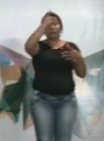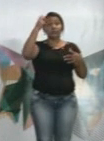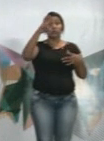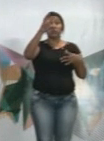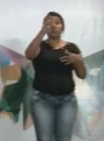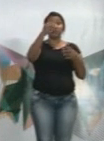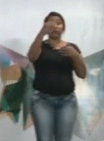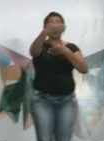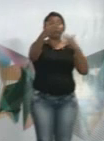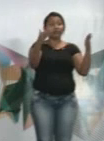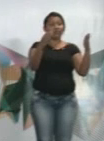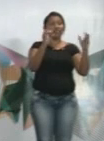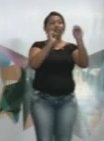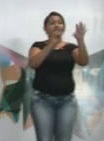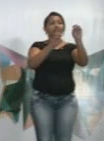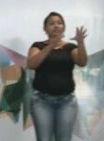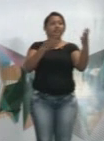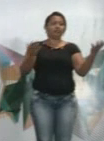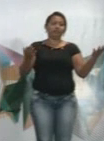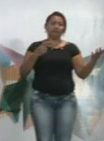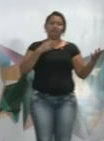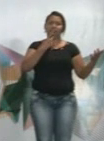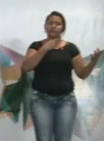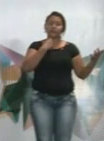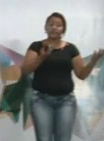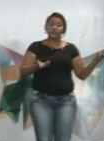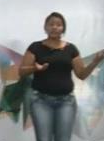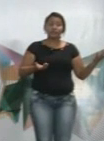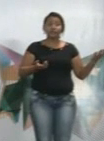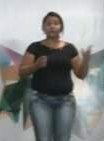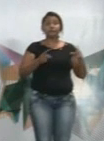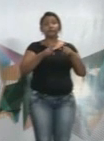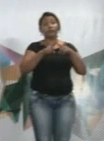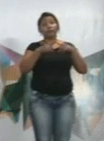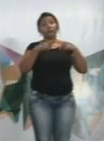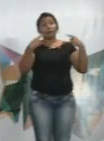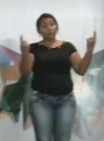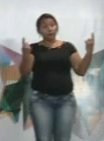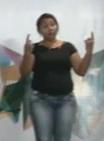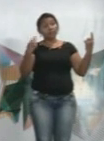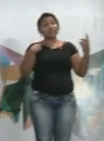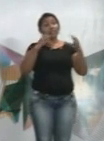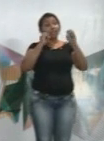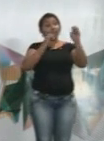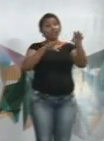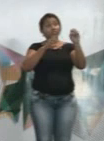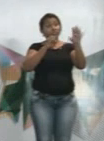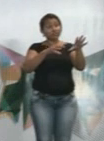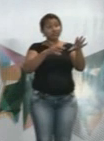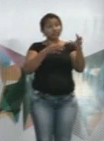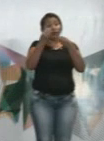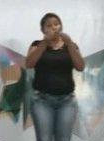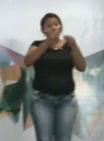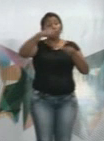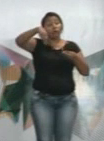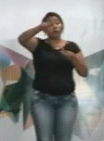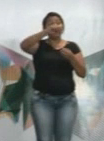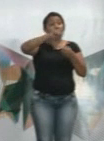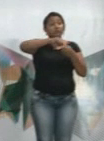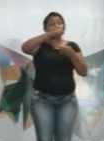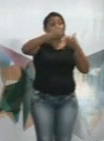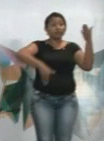uma prova sexta-feira, certo? Então é impossível. Então o que, que a gente faz? A gente ensina o menino como fazer a prova, que é isso que eu estou tentando trabalhar com vocês hoje